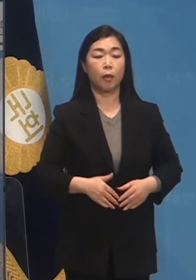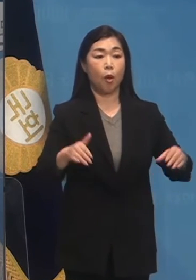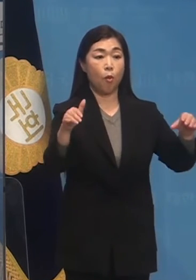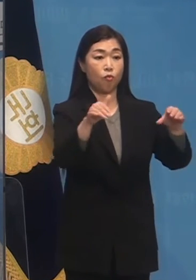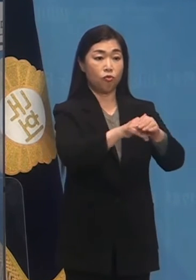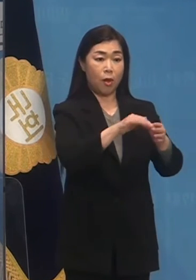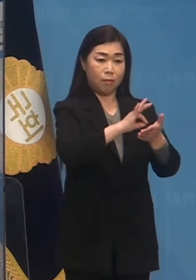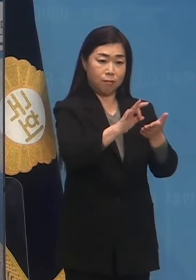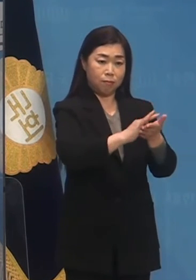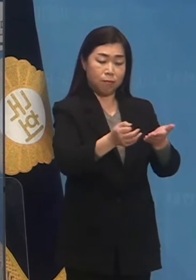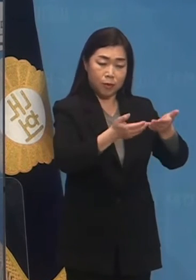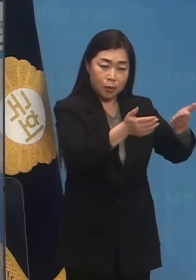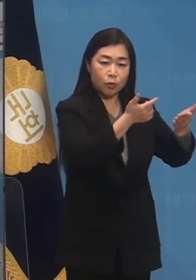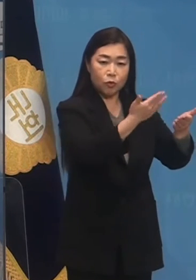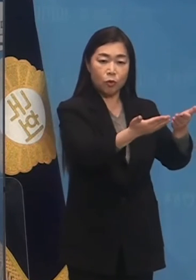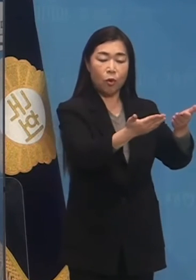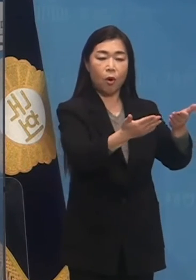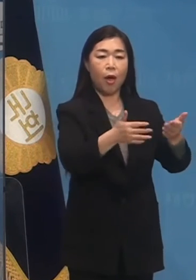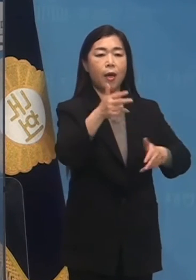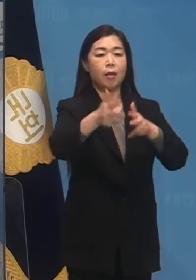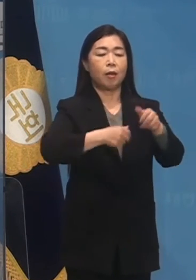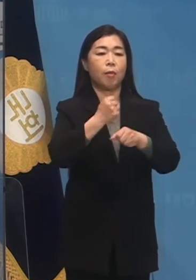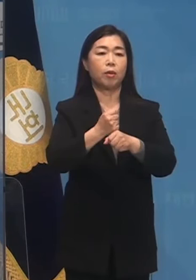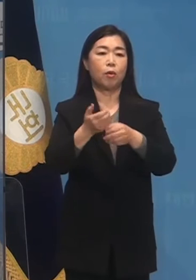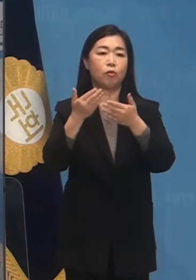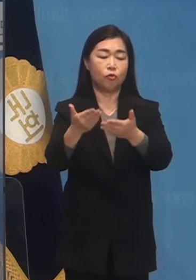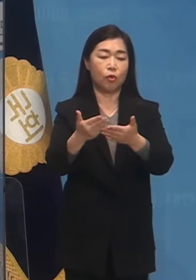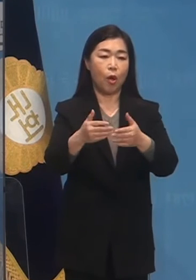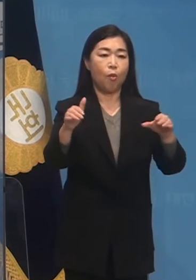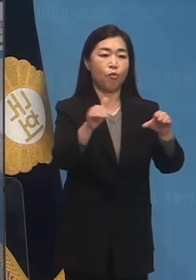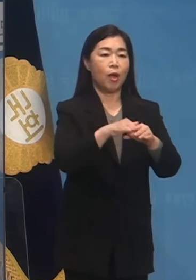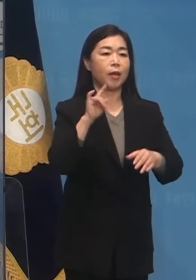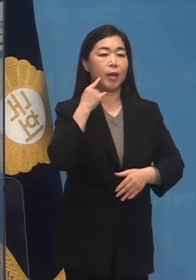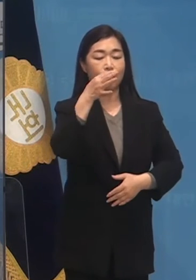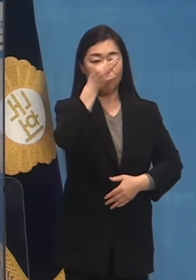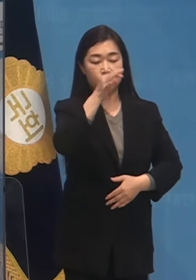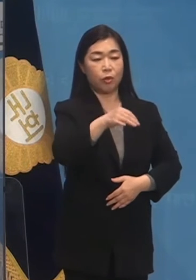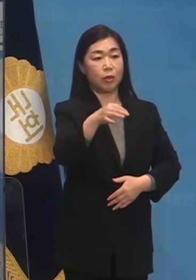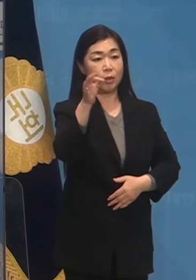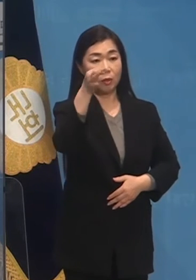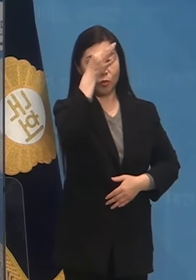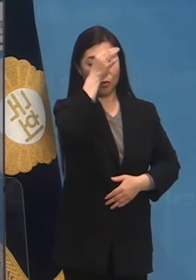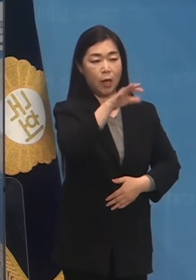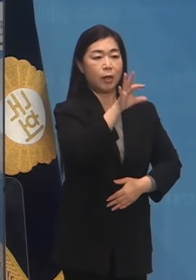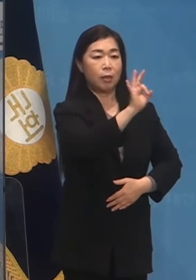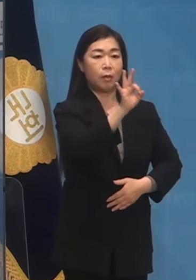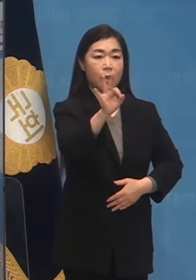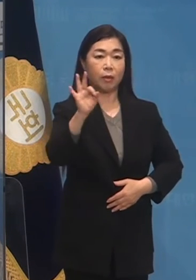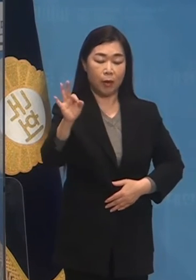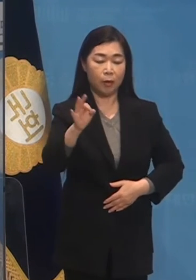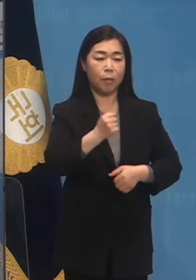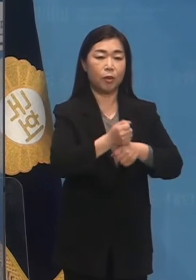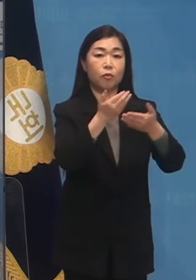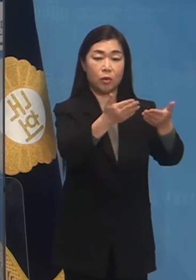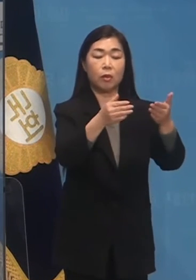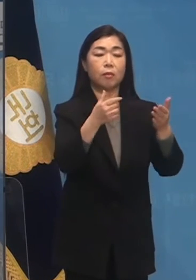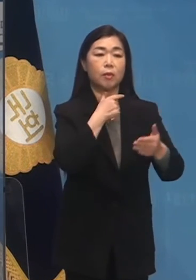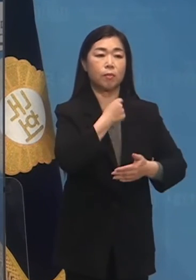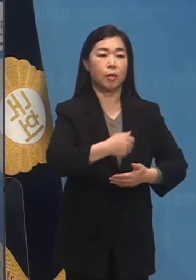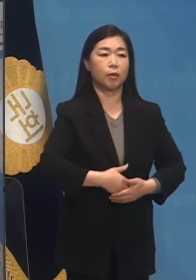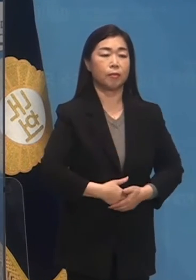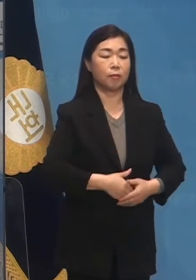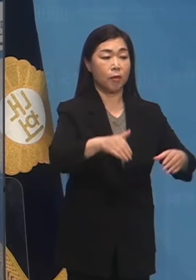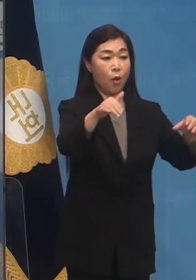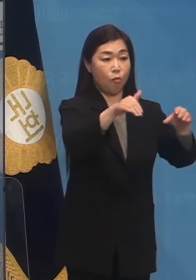문화의 소비를 늘려 생산을 촉진하는 문화예술 10-10-10을 구현하겠습니다. 문화의 소비가 문화의 생산에